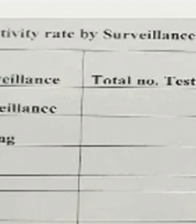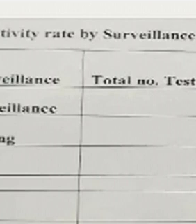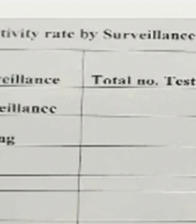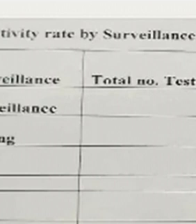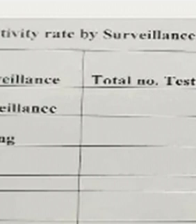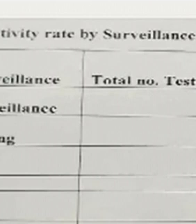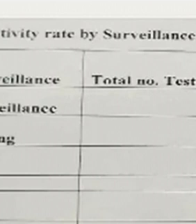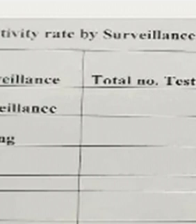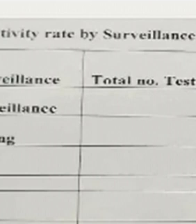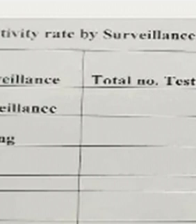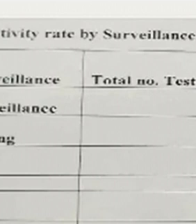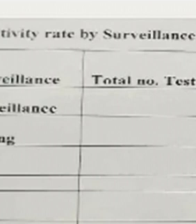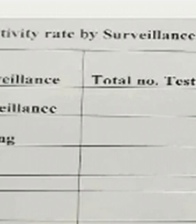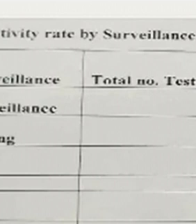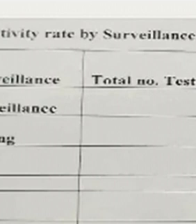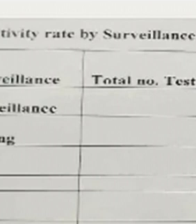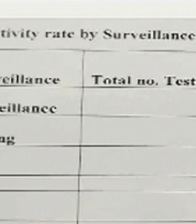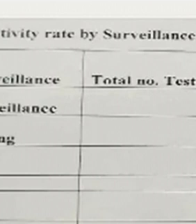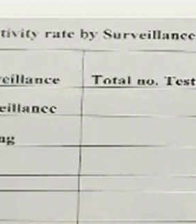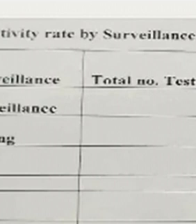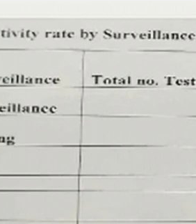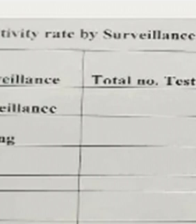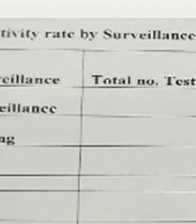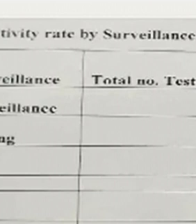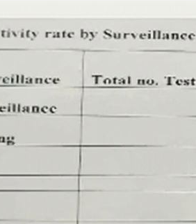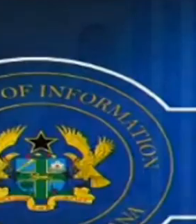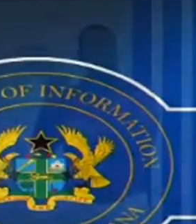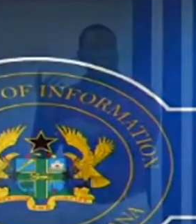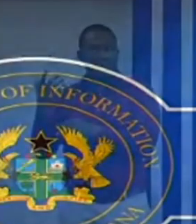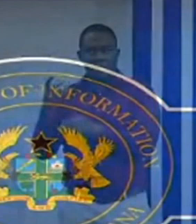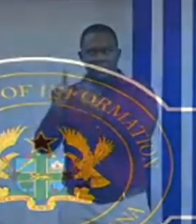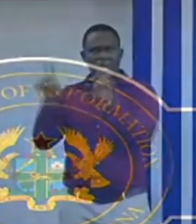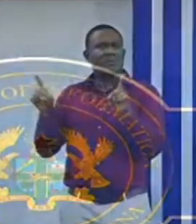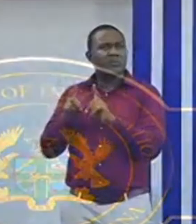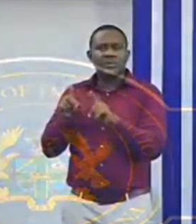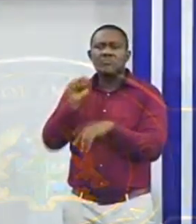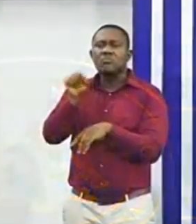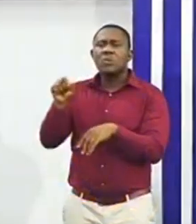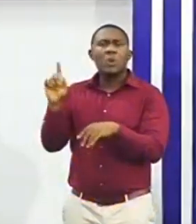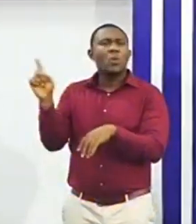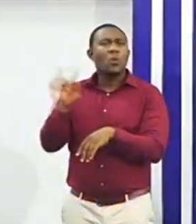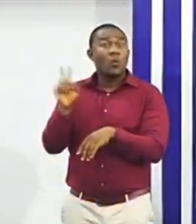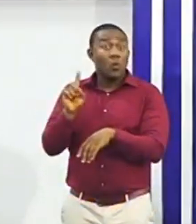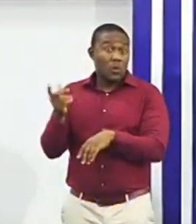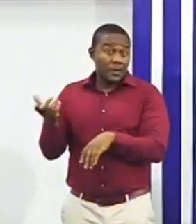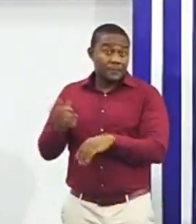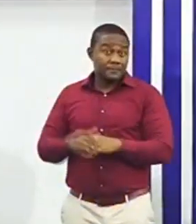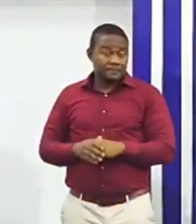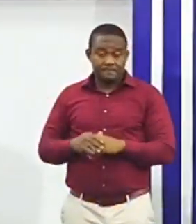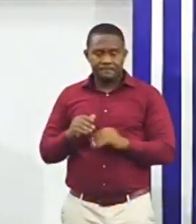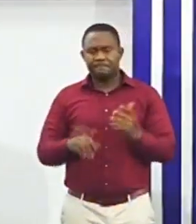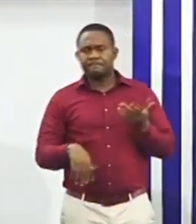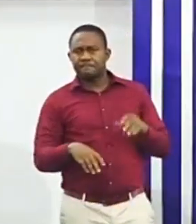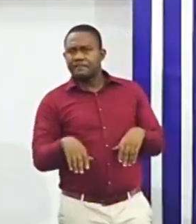ada ye kora wai nim pie ni awai nuba tura yi dole zar ni pie na yi la kati